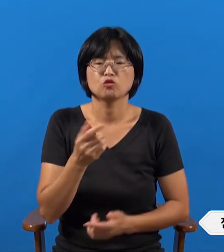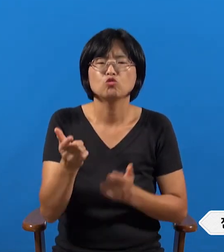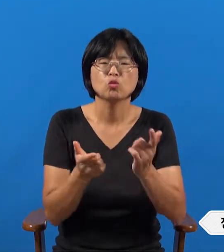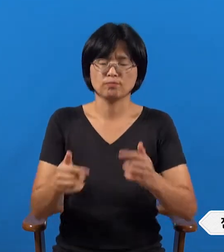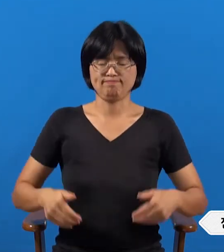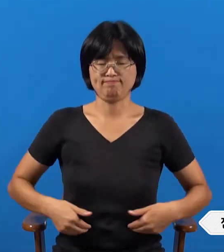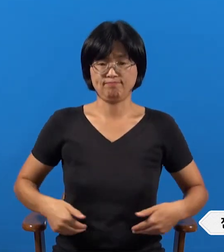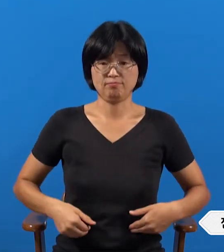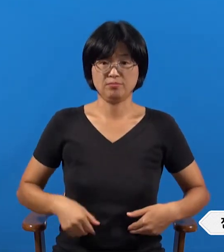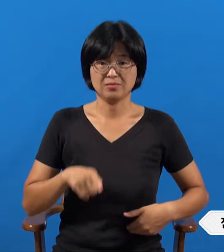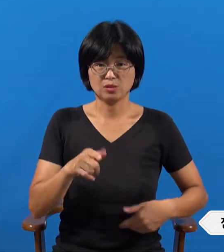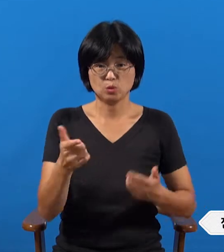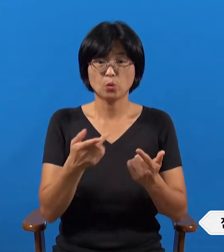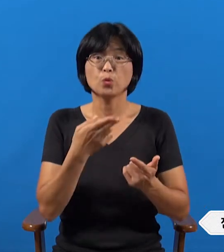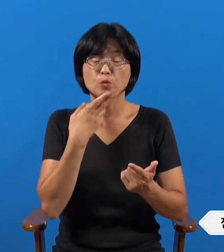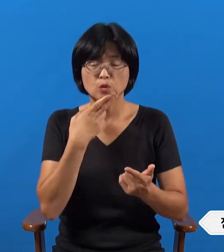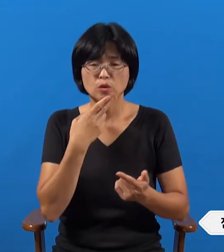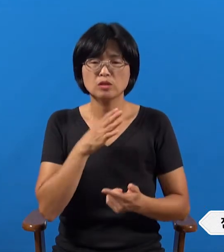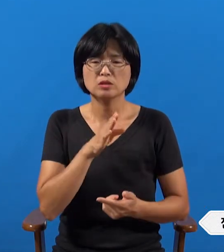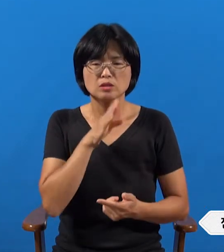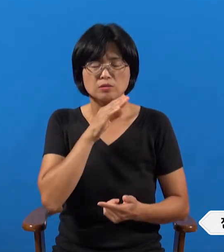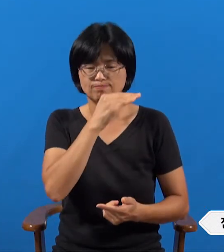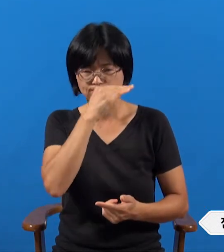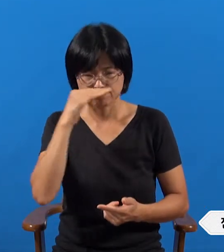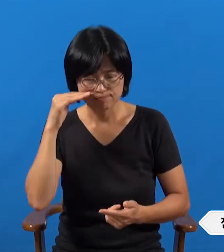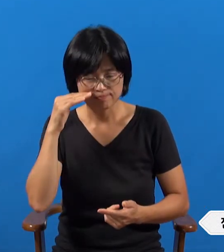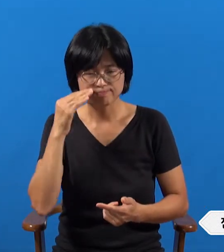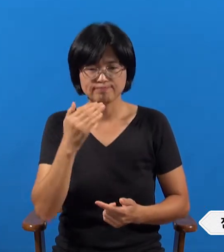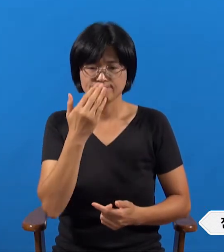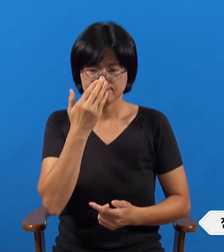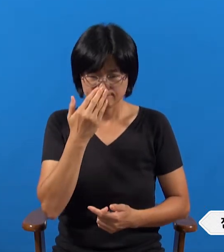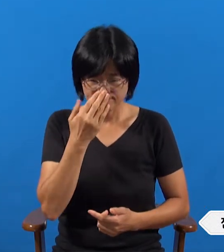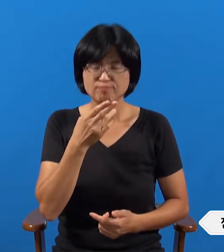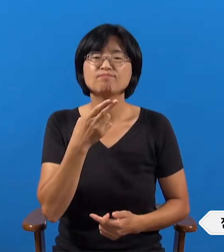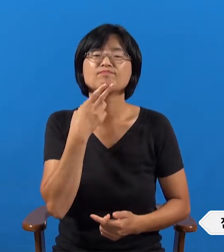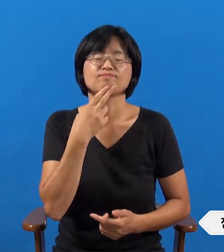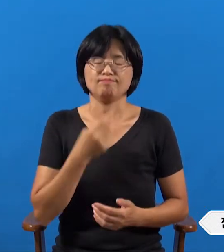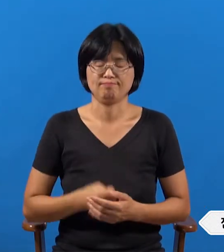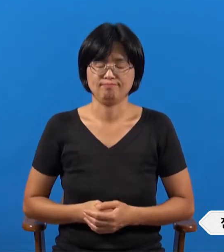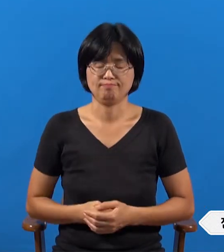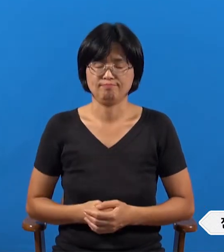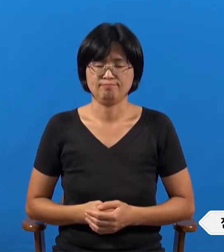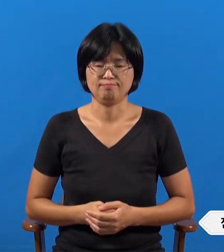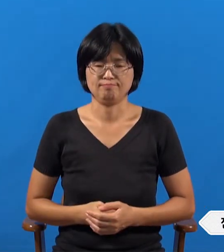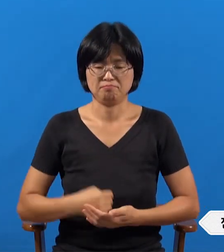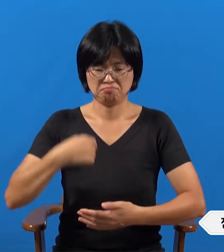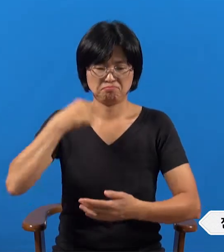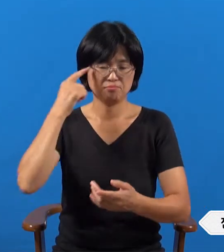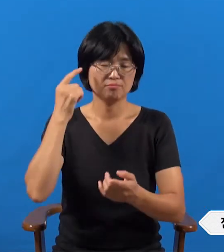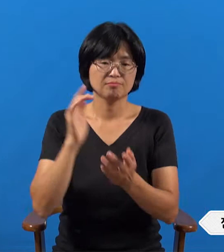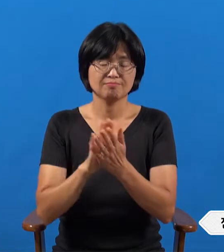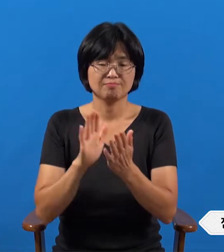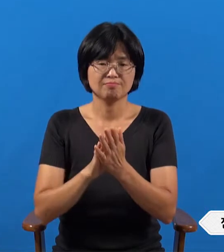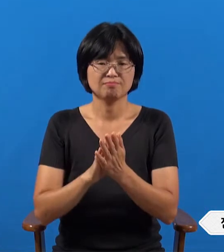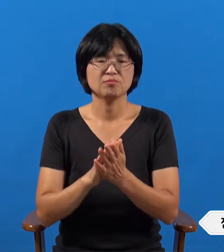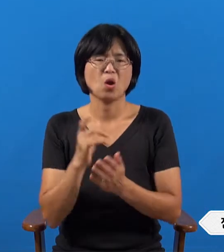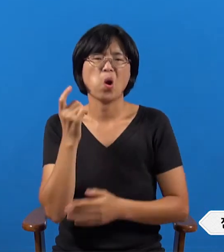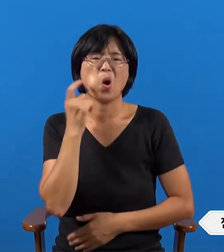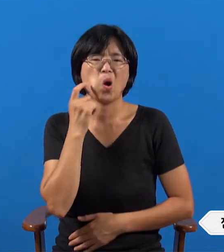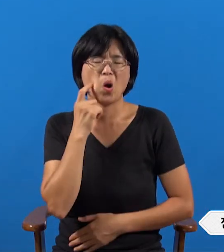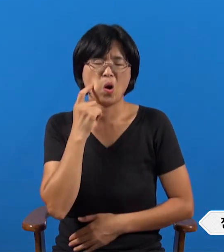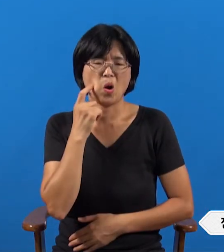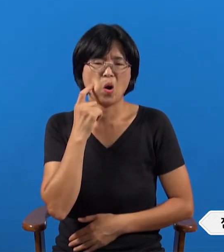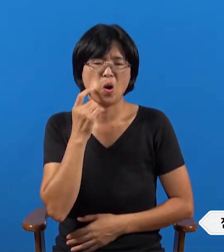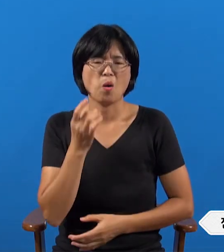그렇지 아니한다면 그것은 참된 경건이 아니며 자신을 속이는 것이라고 성경은